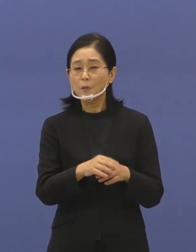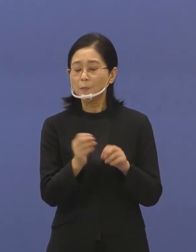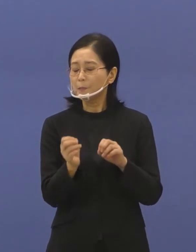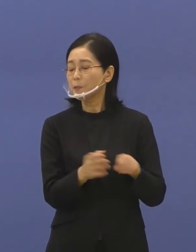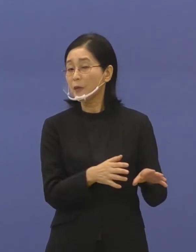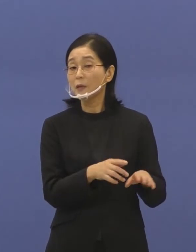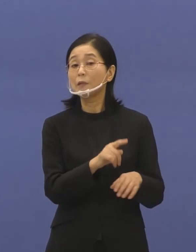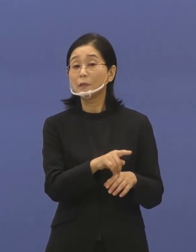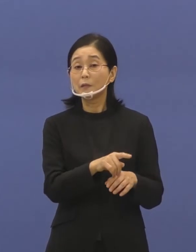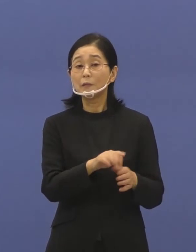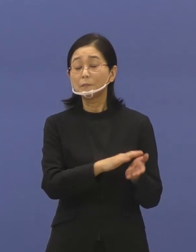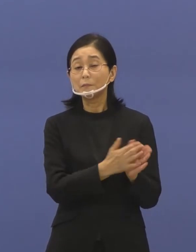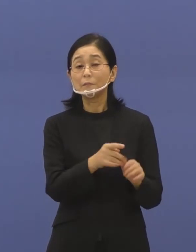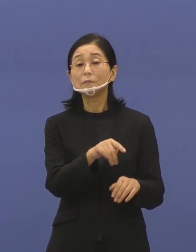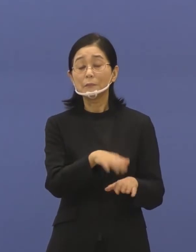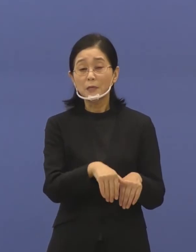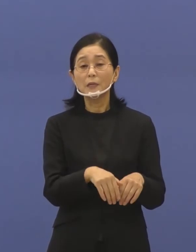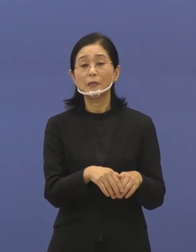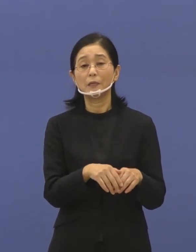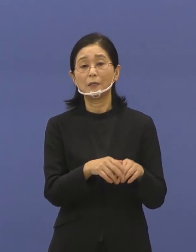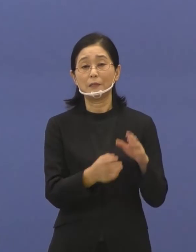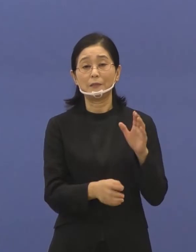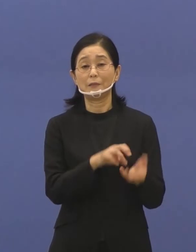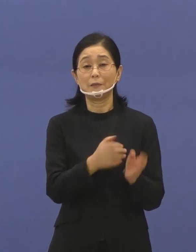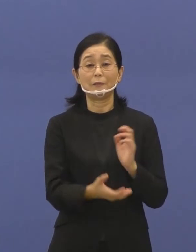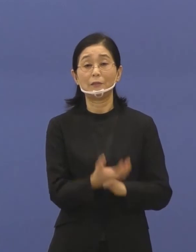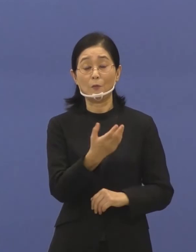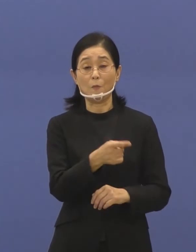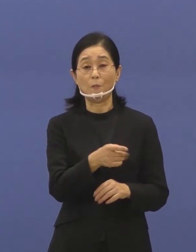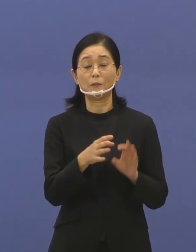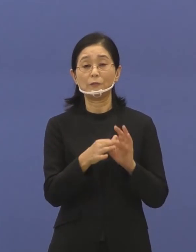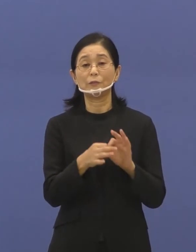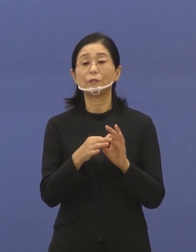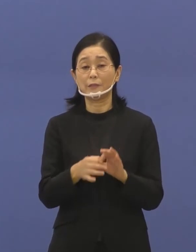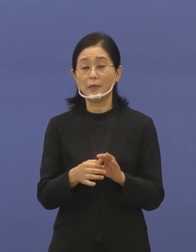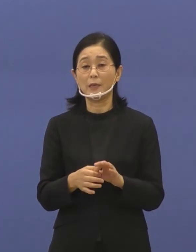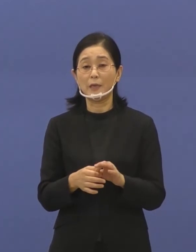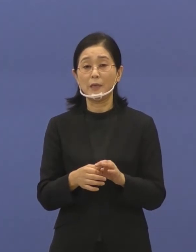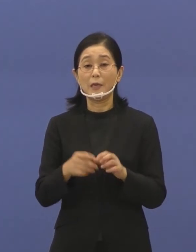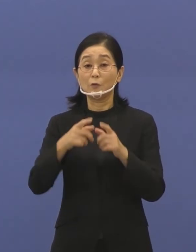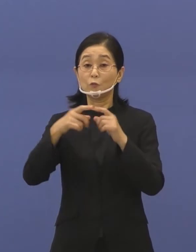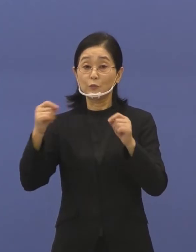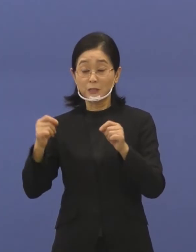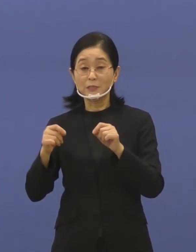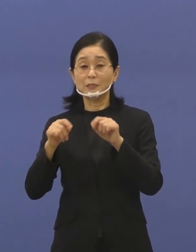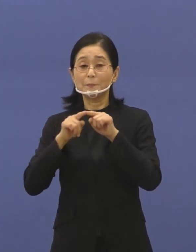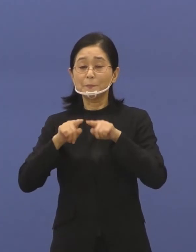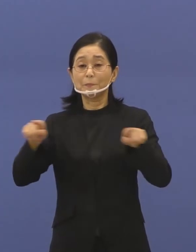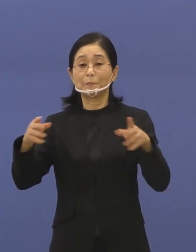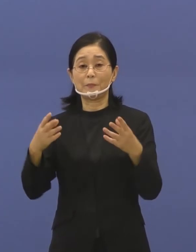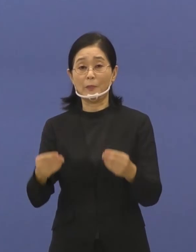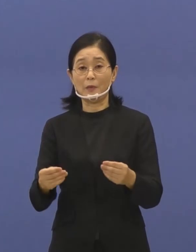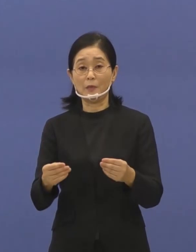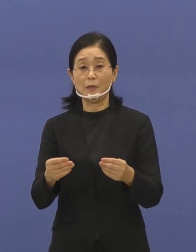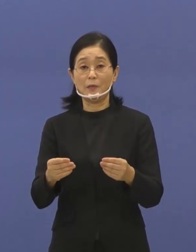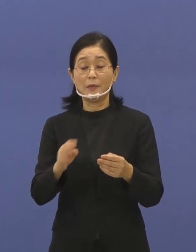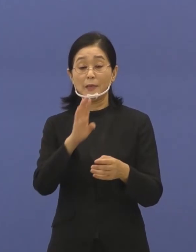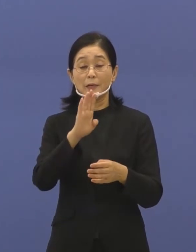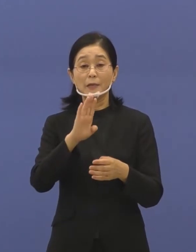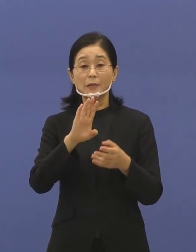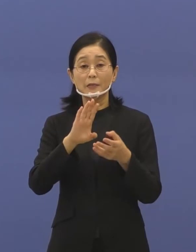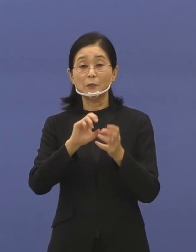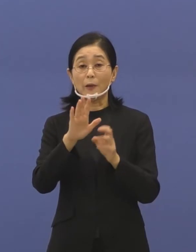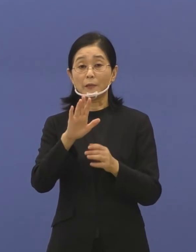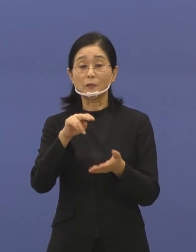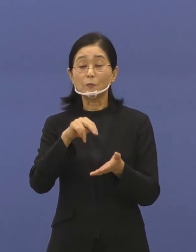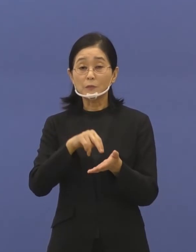対応について、先日通知は発出されてましたけれども、今後例えば実態調査であったりとか緊急点